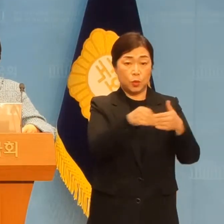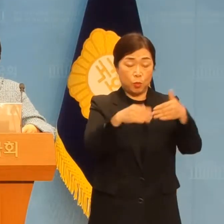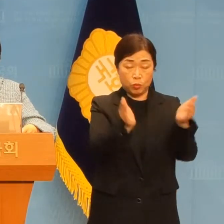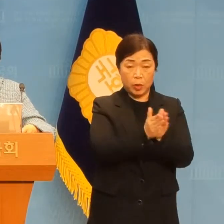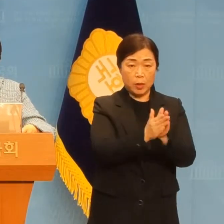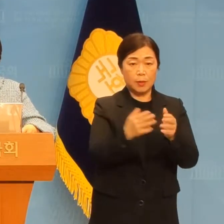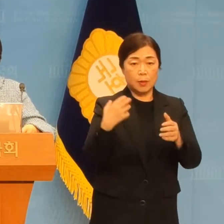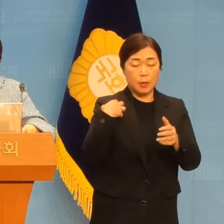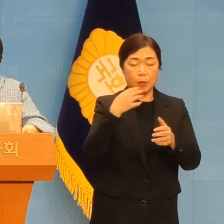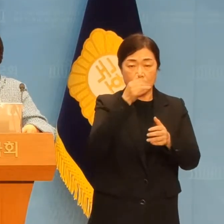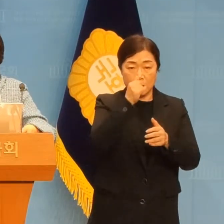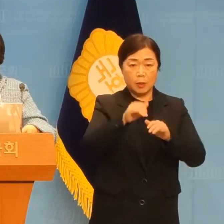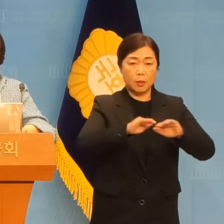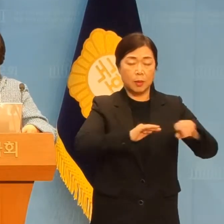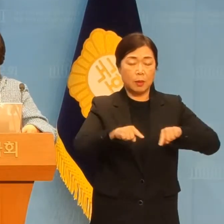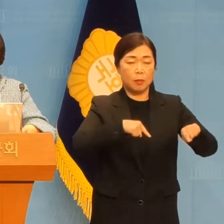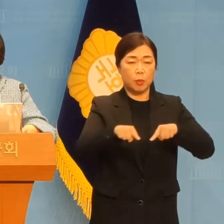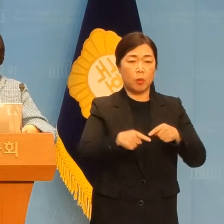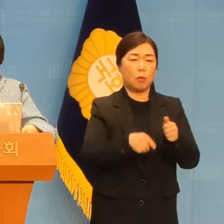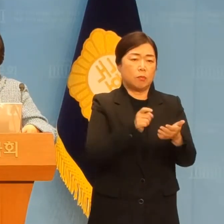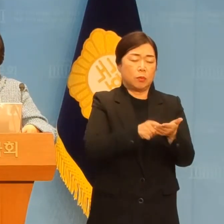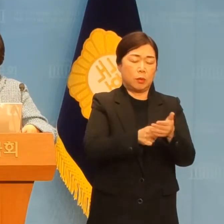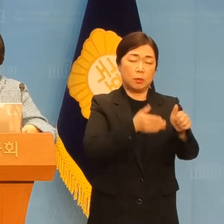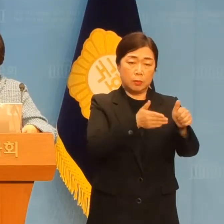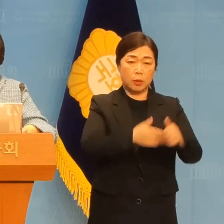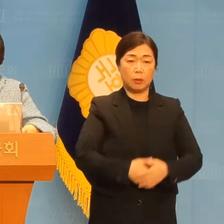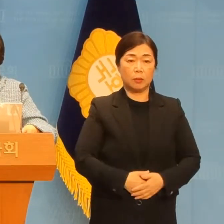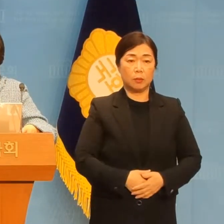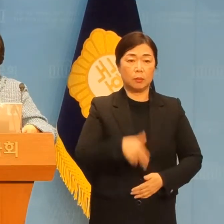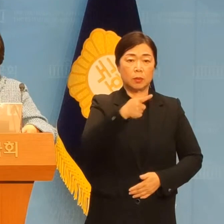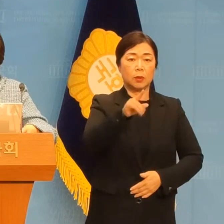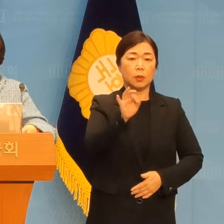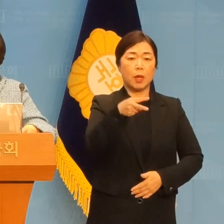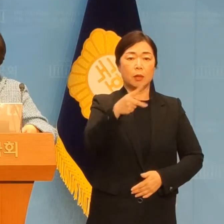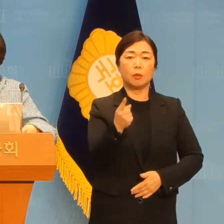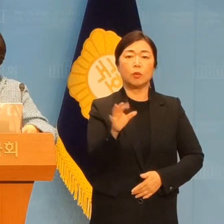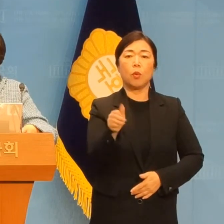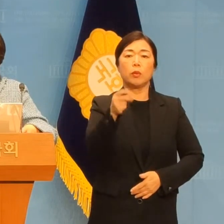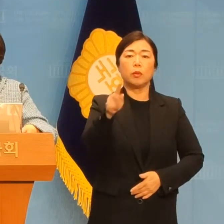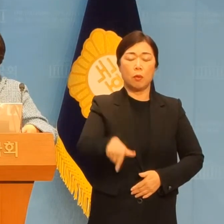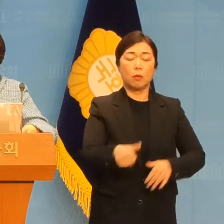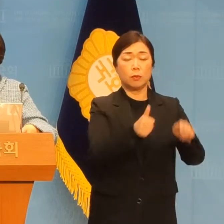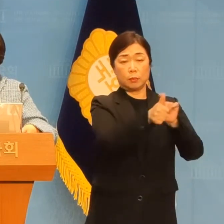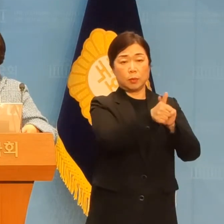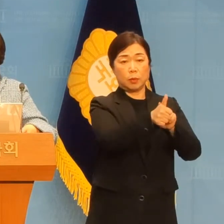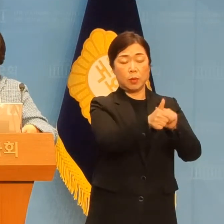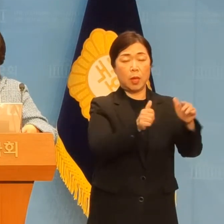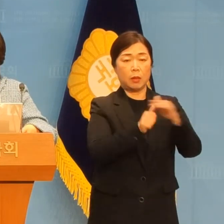장동혁 대표는 대표 명의로 공식 사과문을 발표하고